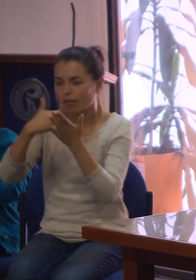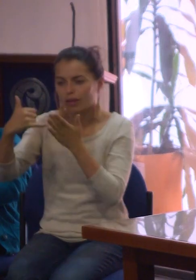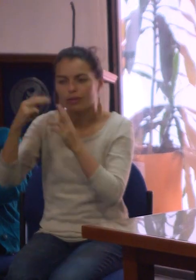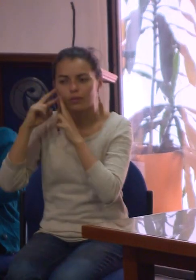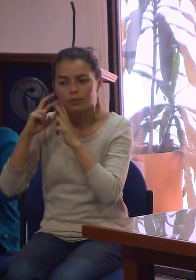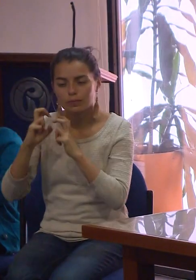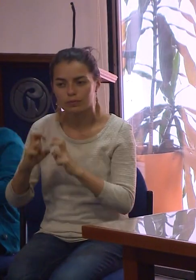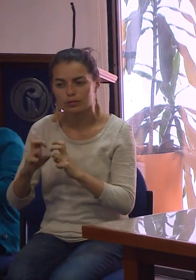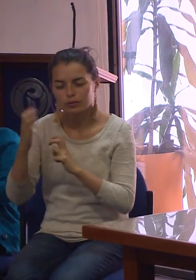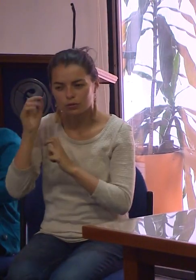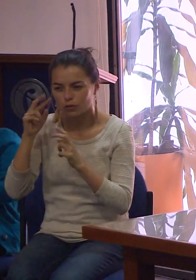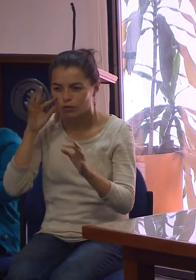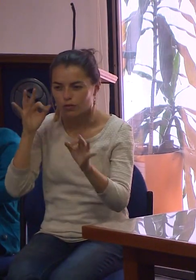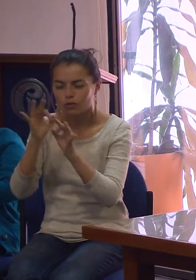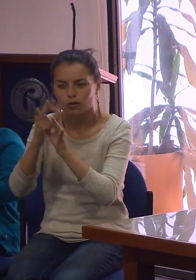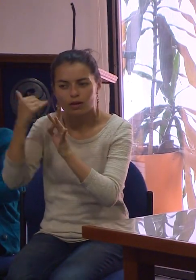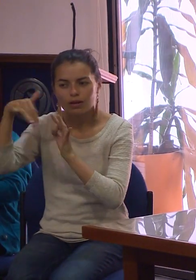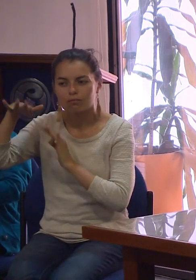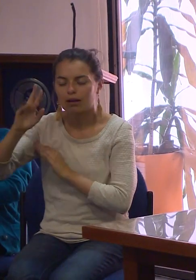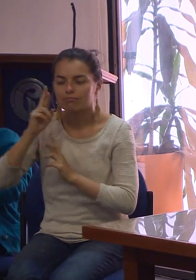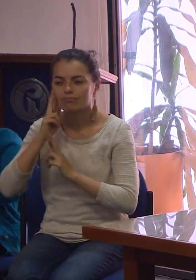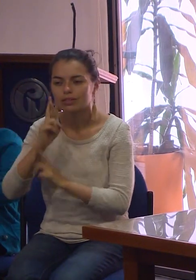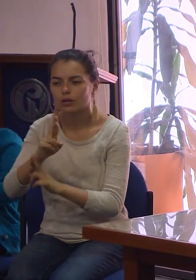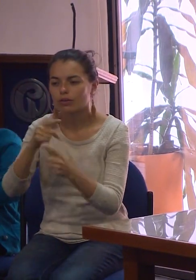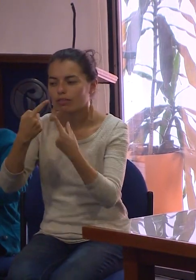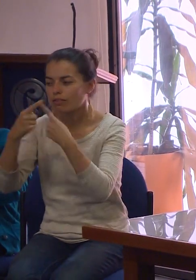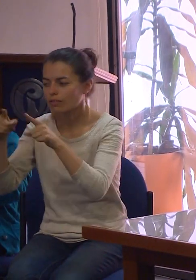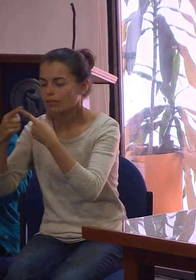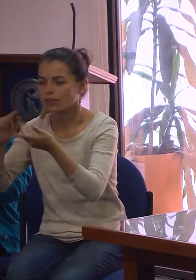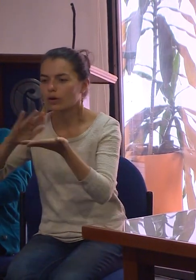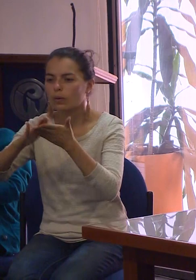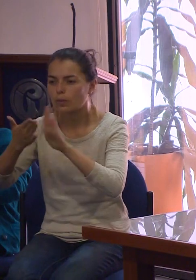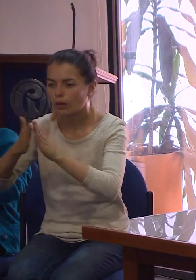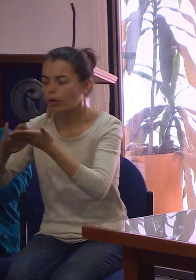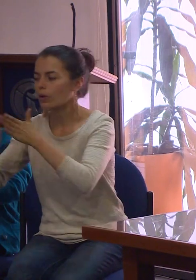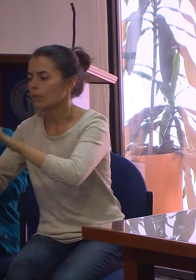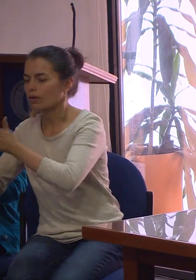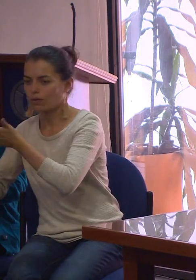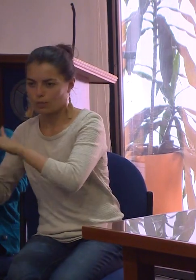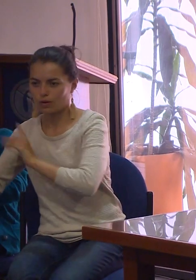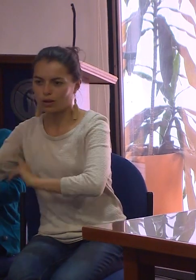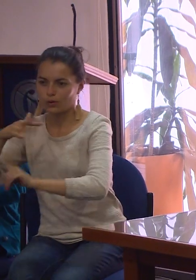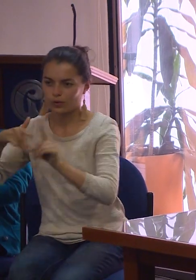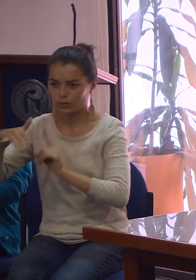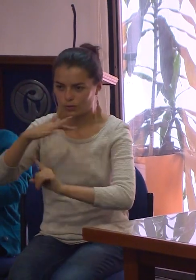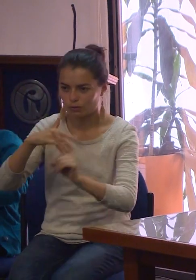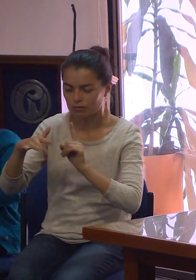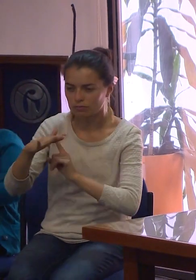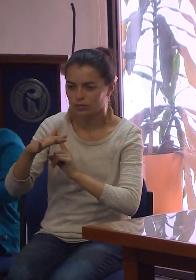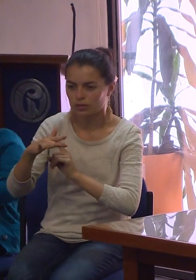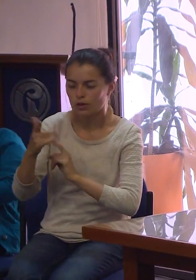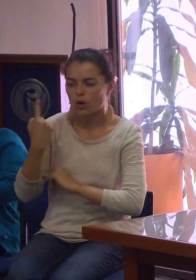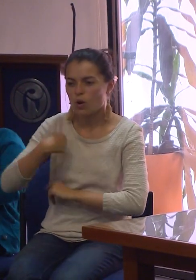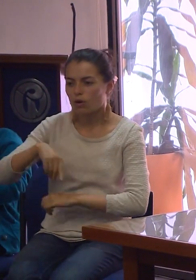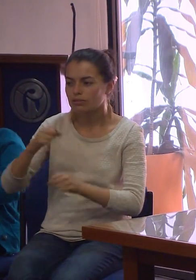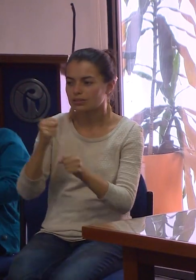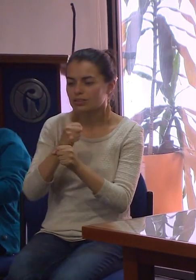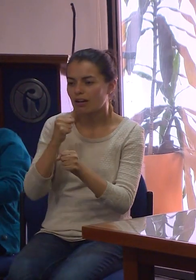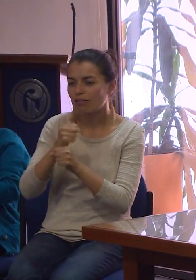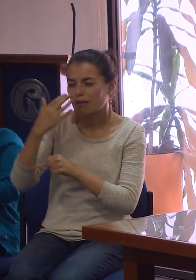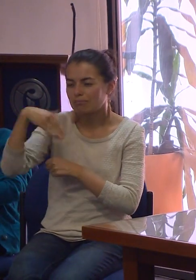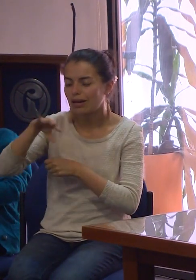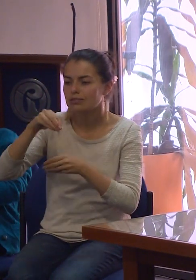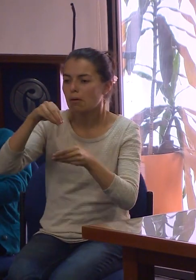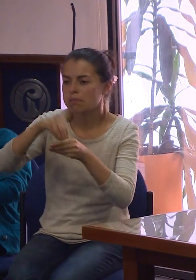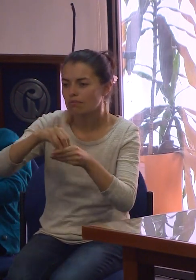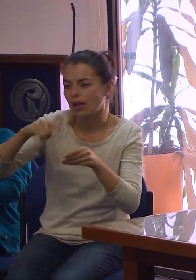enfatizado pues ha sido el reconocimiento de las comunidades y de los contextos. Nosotros no solamente trabajamos en escenarios